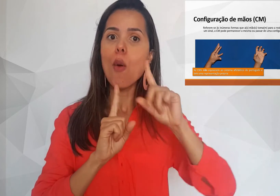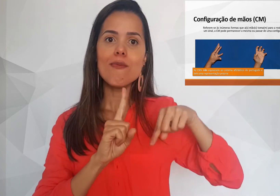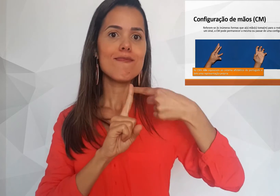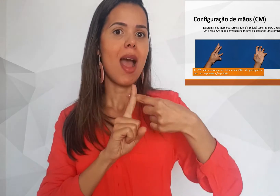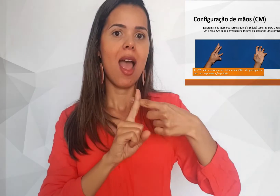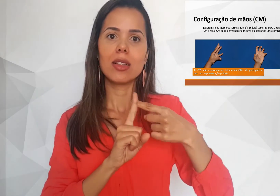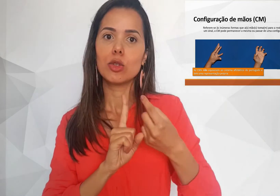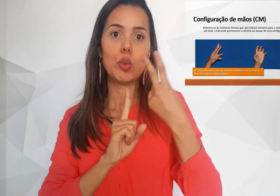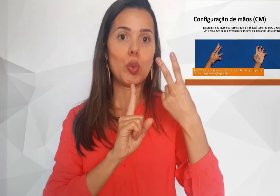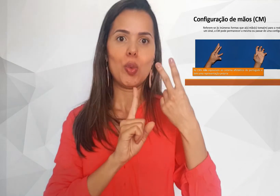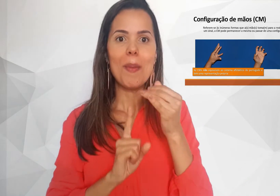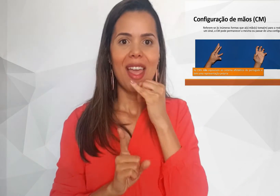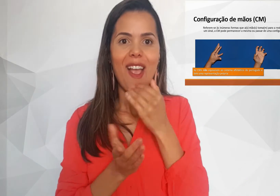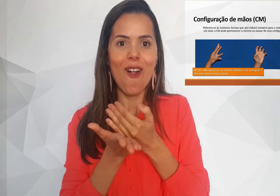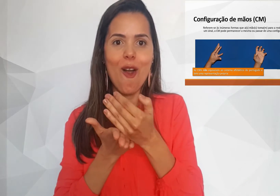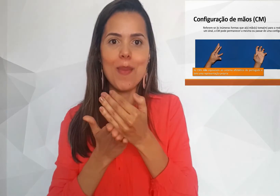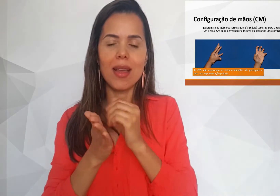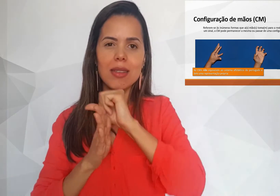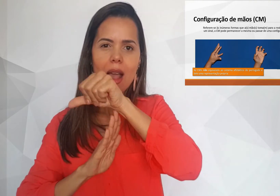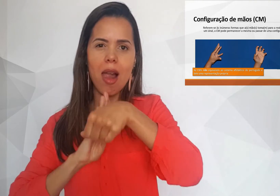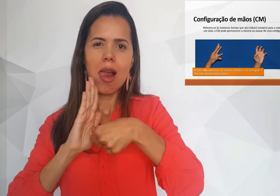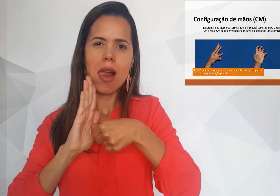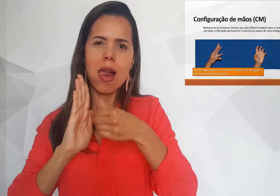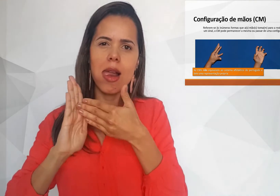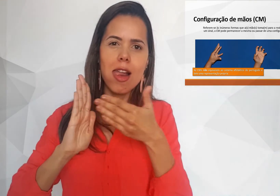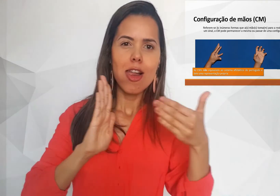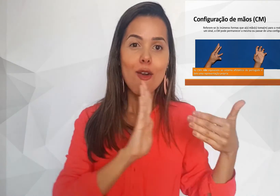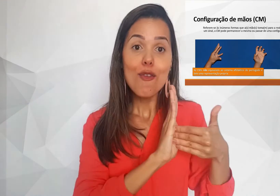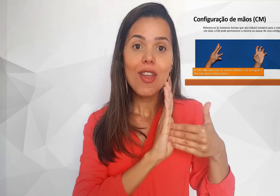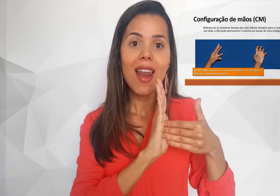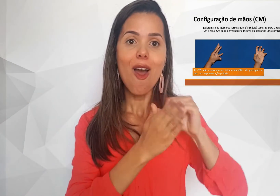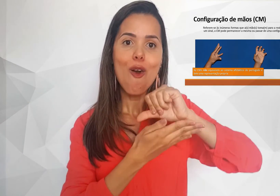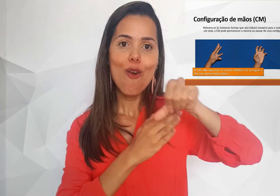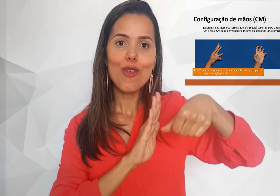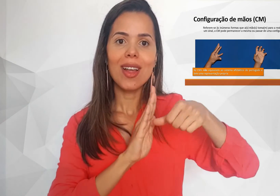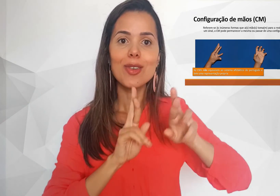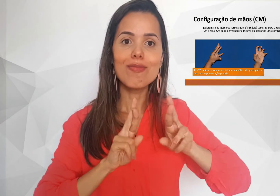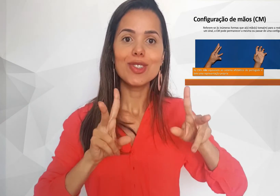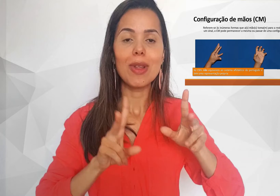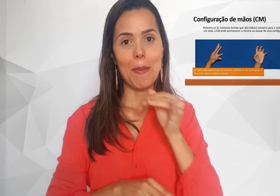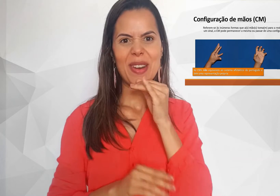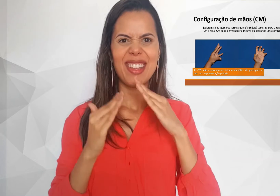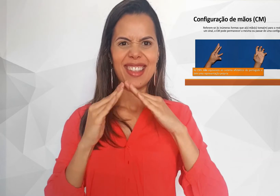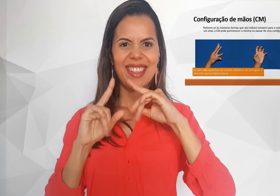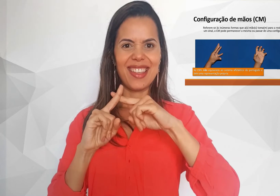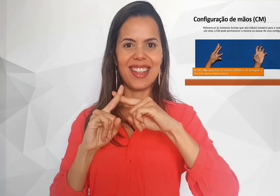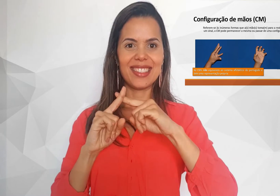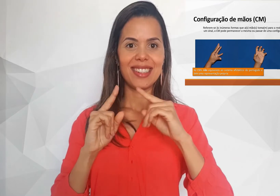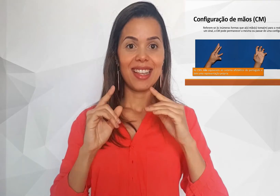tá? Inclusive, ele pode começar com uma configuração de mão e terminar com outra, como é o sinal de igreja, não é assim?